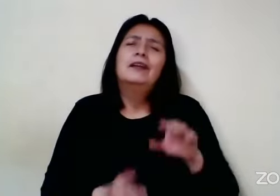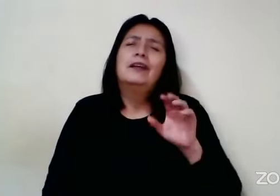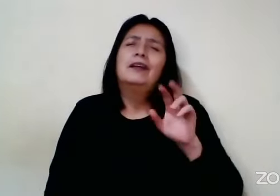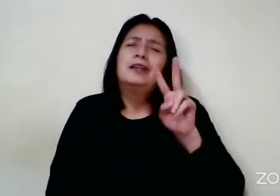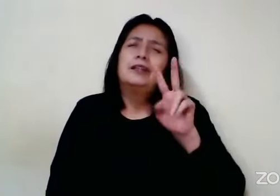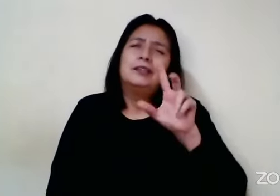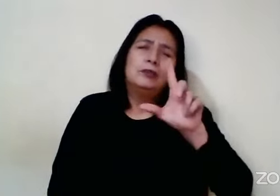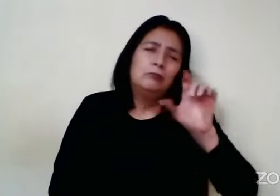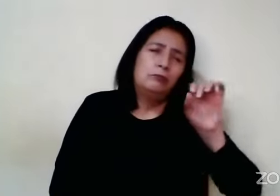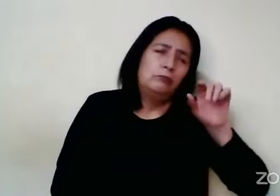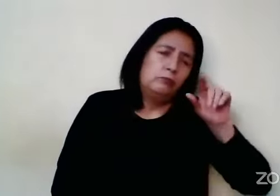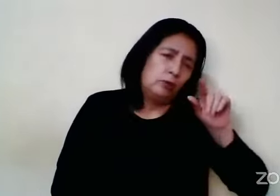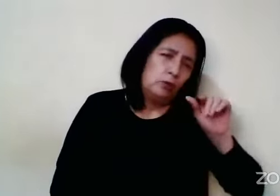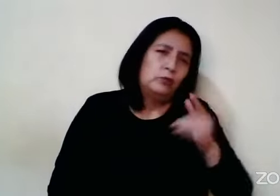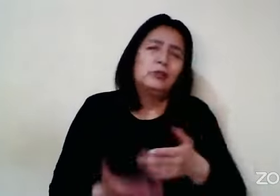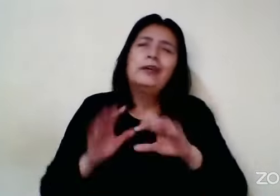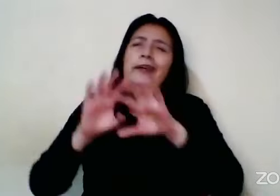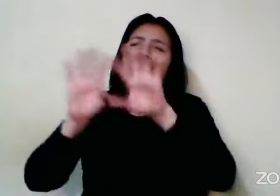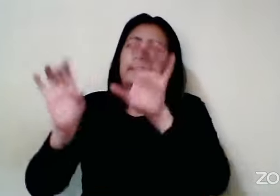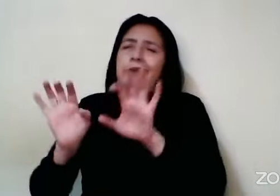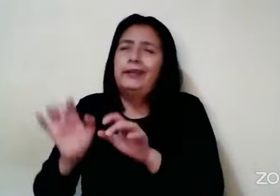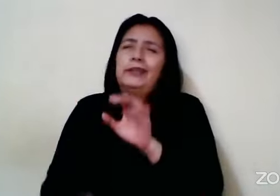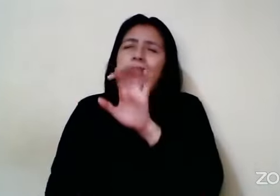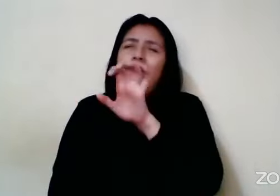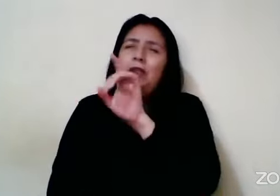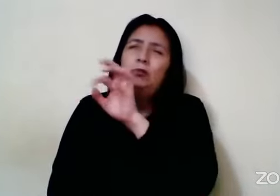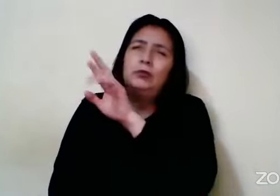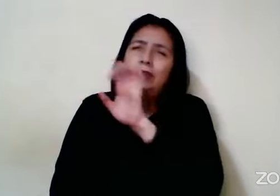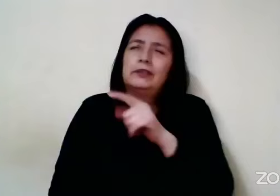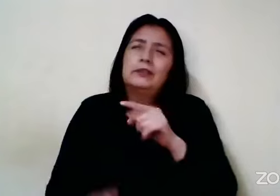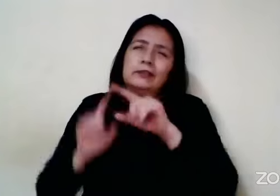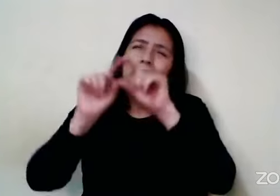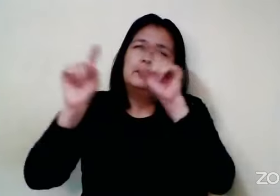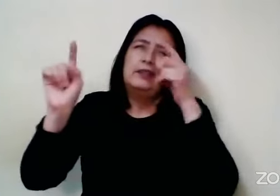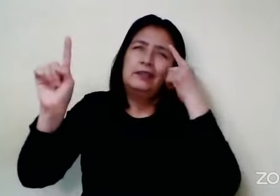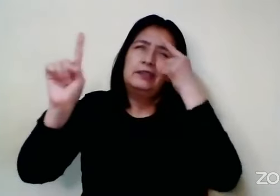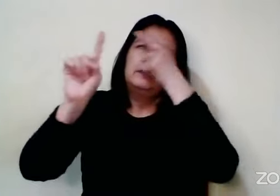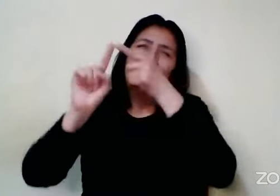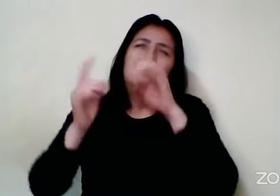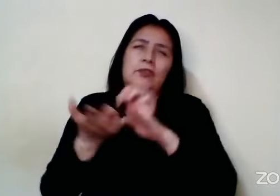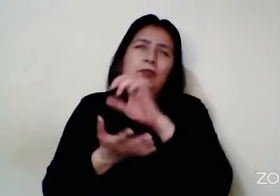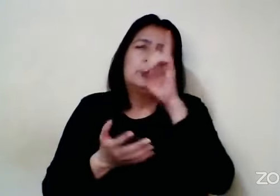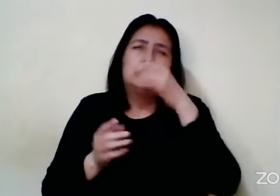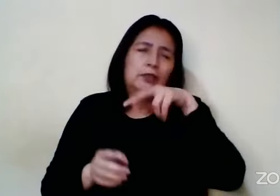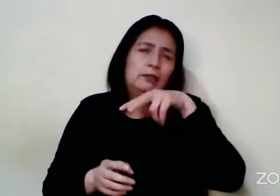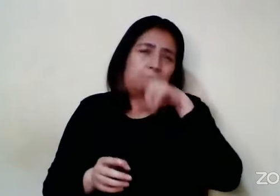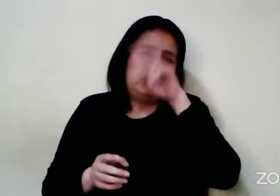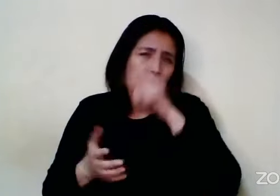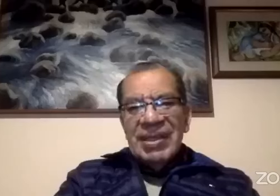en el portal Educarred, Desafíos de la Educación en el Perú, donde van a encontrar